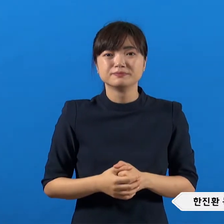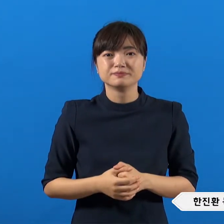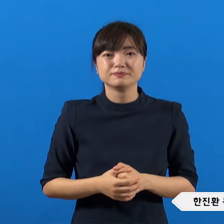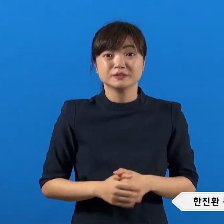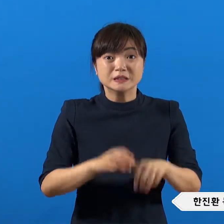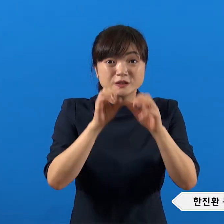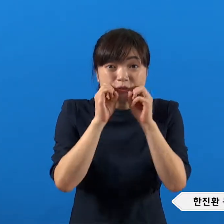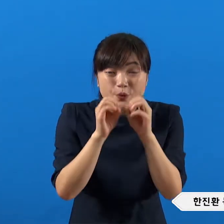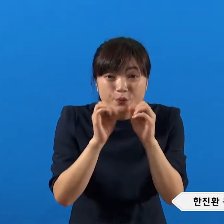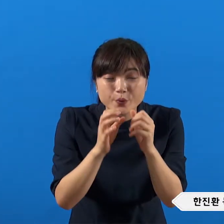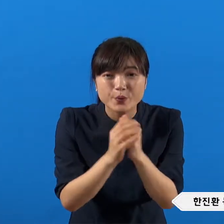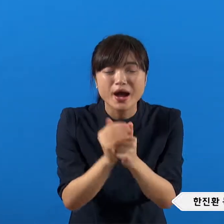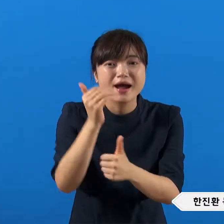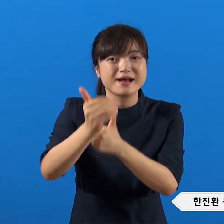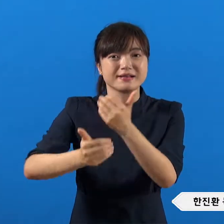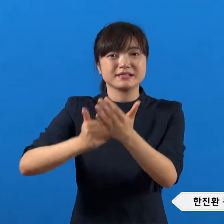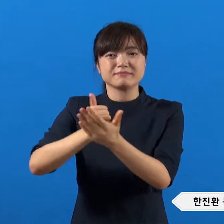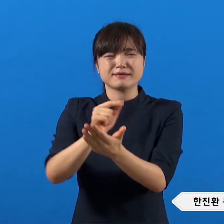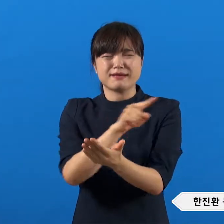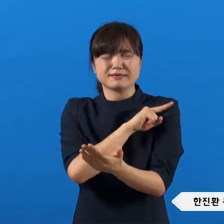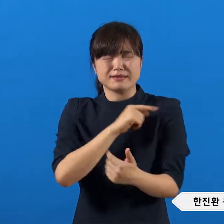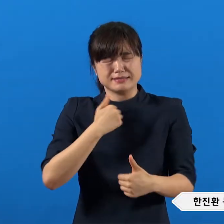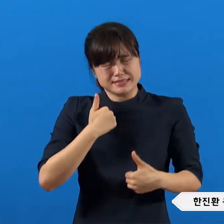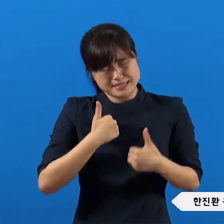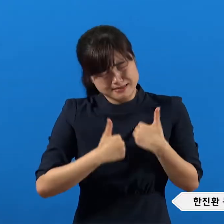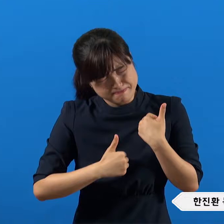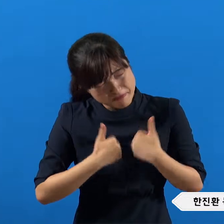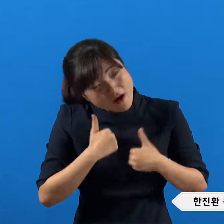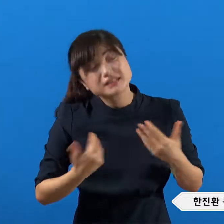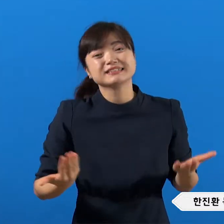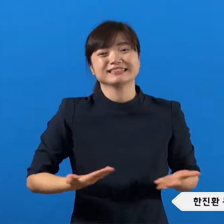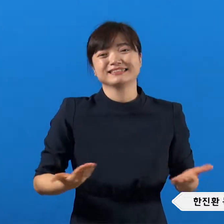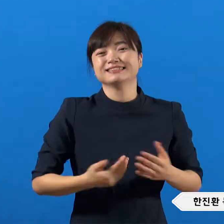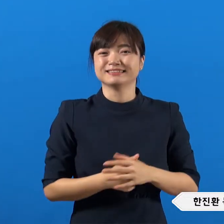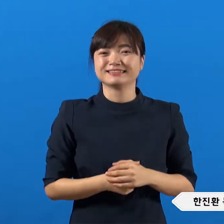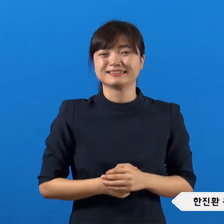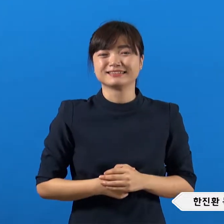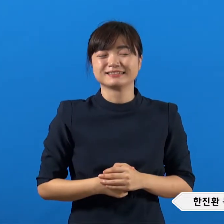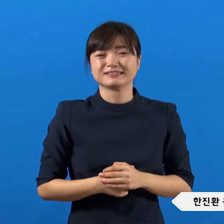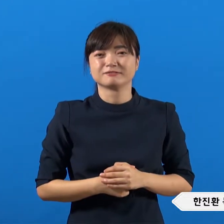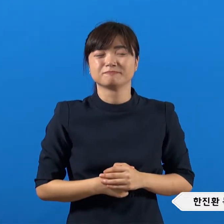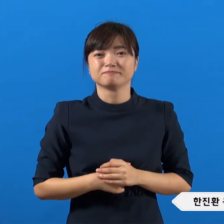또 전도는 하나님이 가장 기뻐하시는 일이지요.